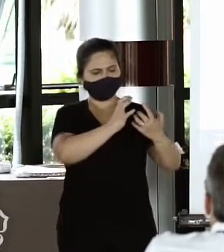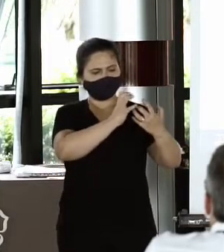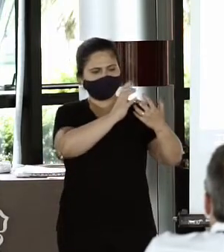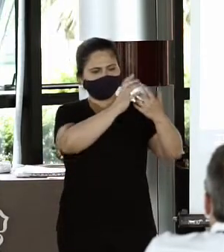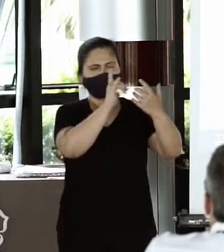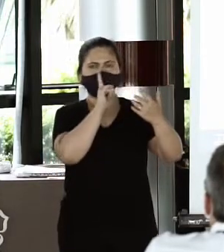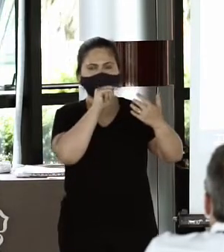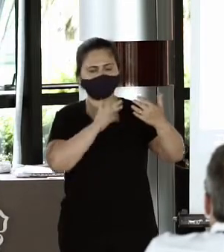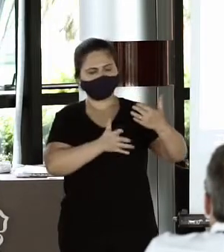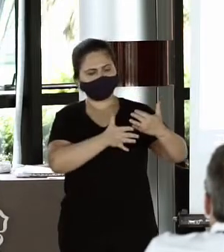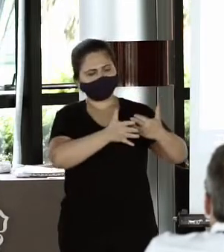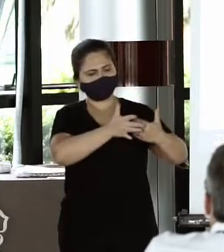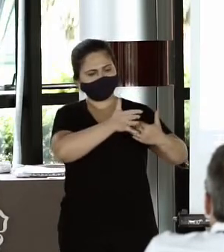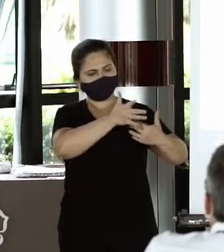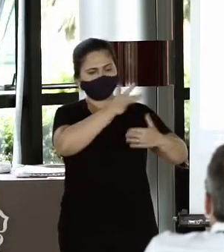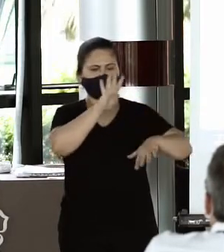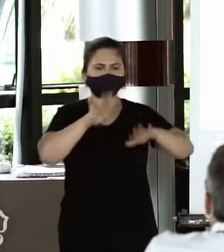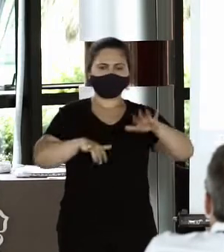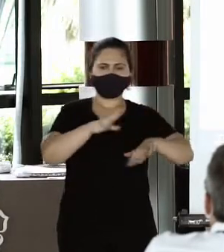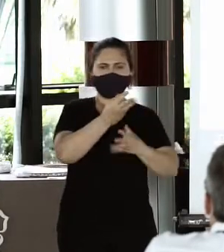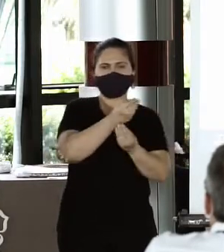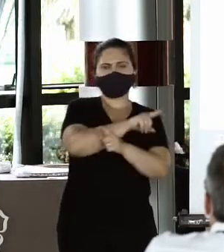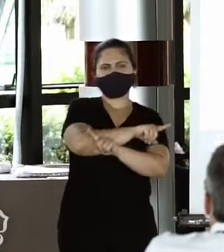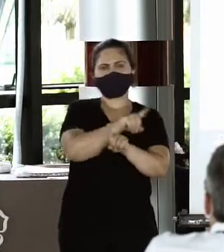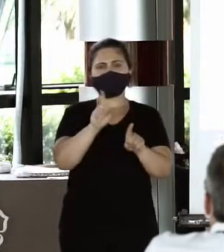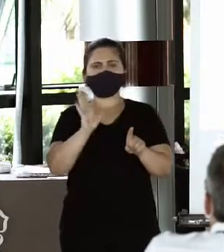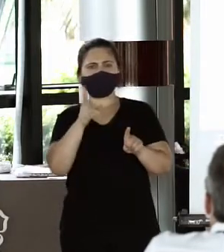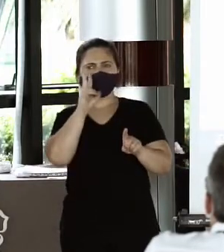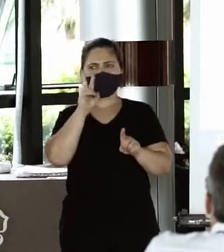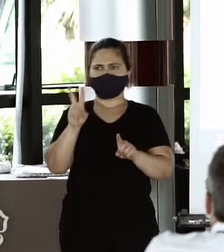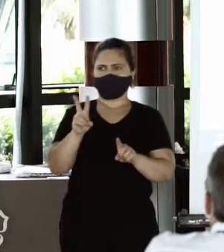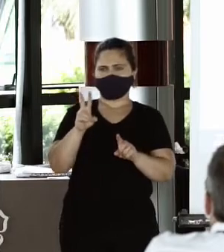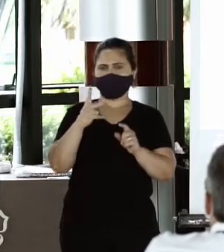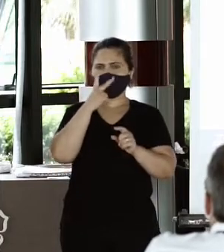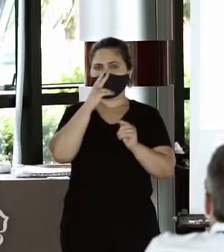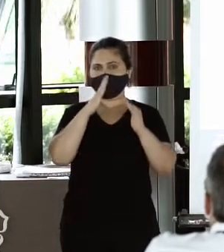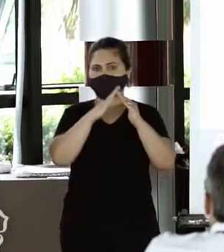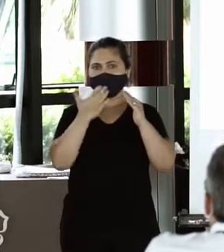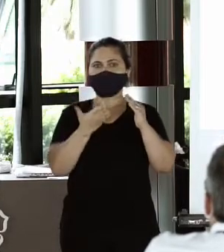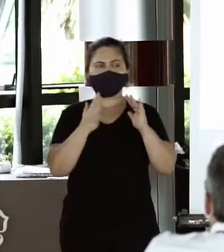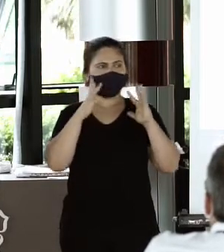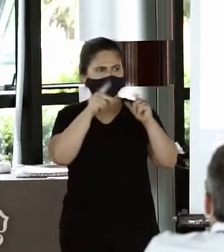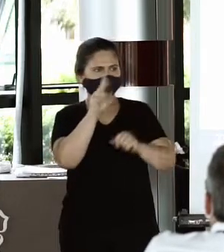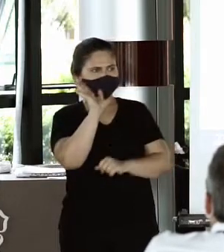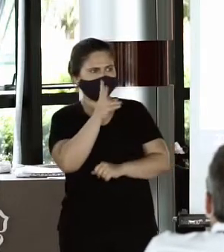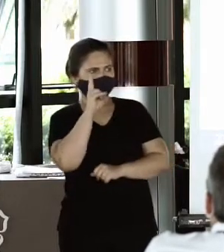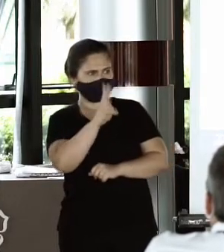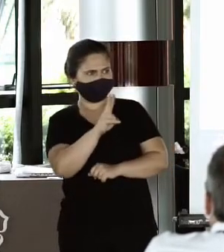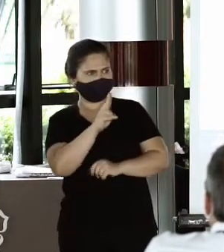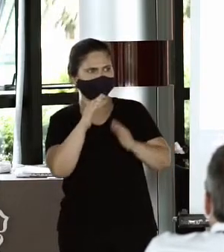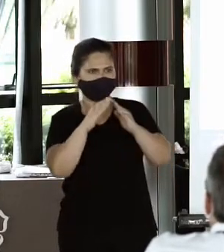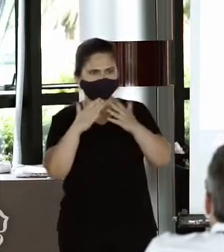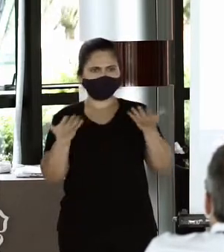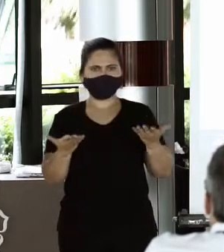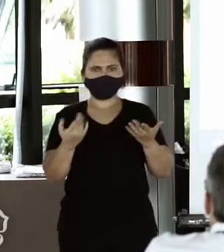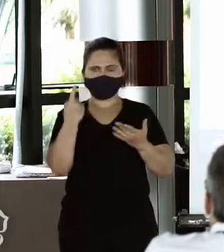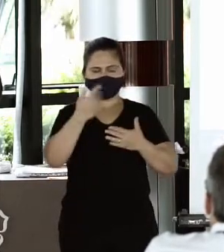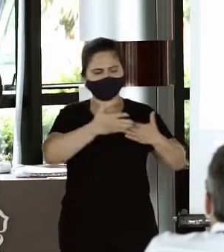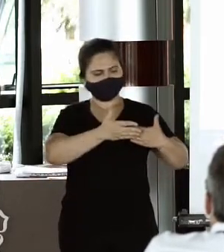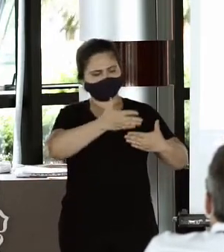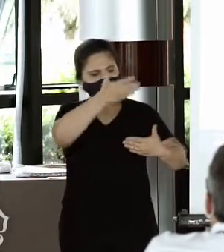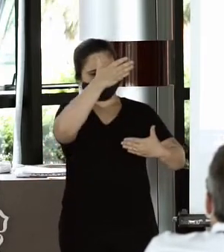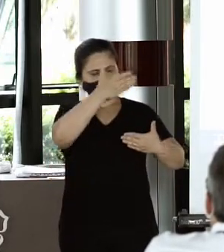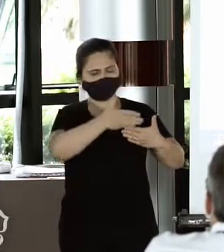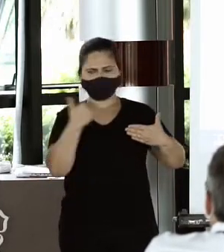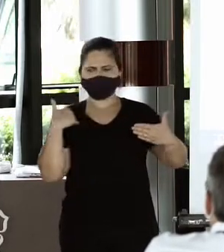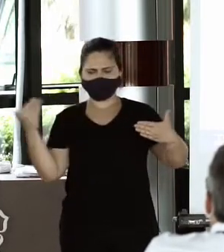por ascensão capilar. Talvez muitos de vocês já tenham visto isso em uma casa. Todo mundo já viu isso, não viu? Uma parede,